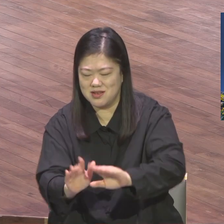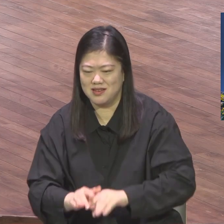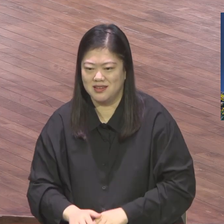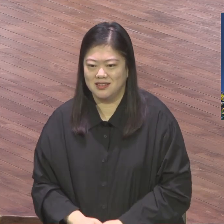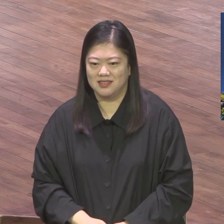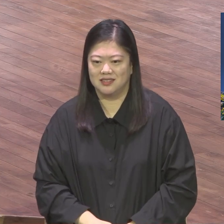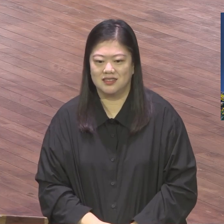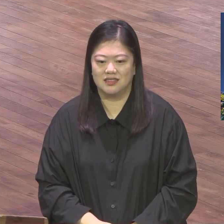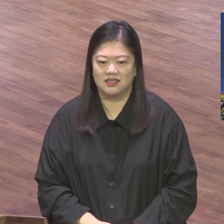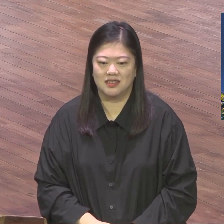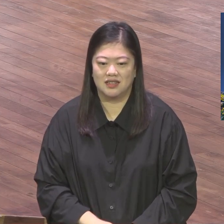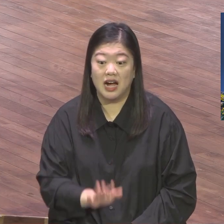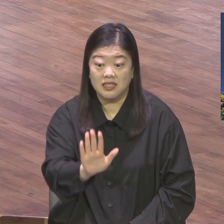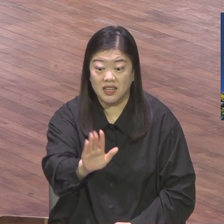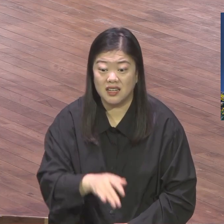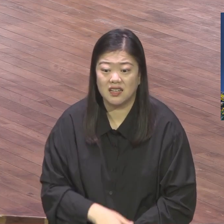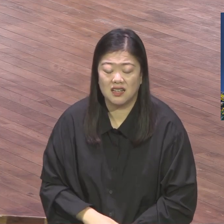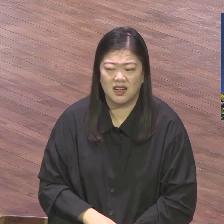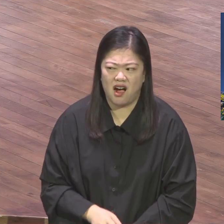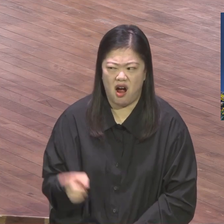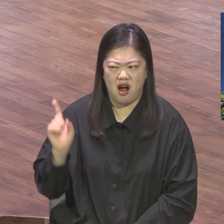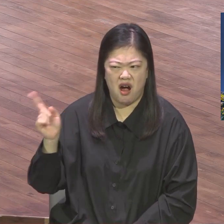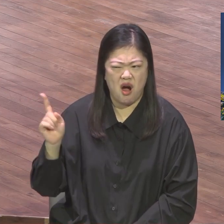놀라지 마세요.